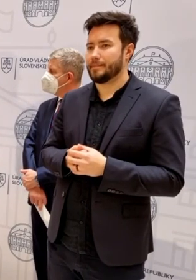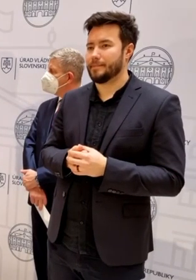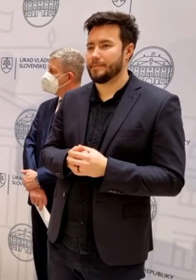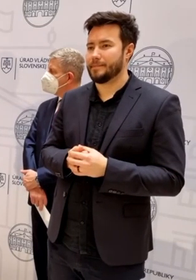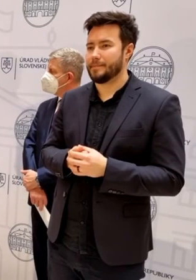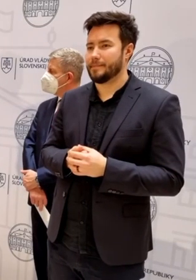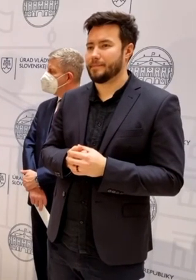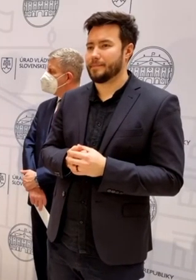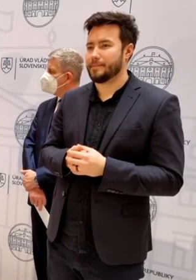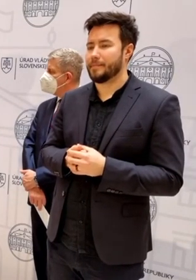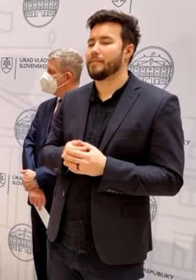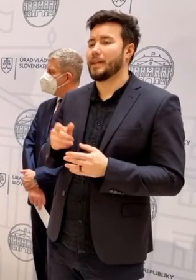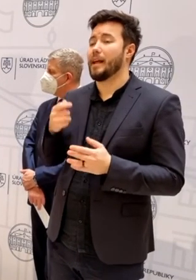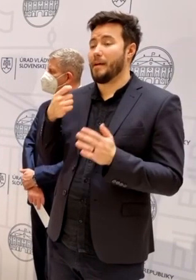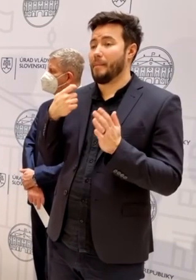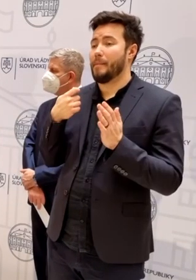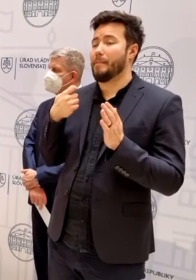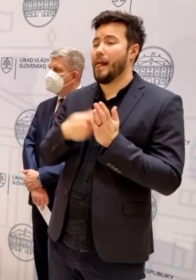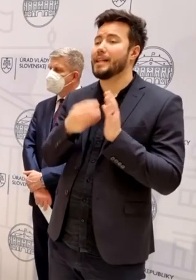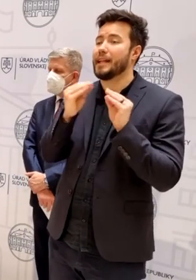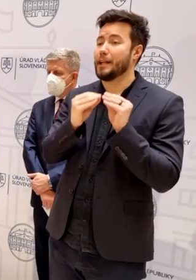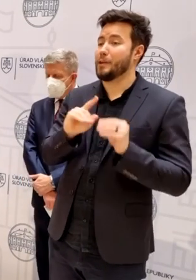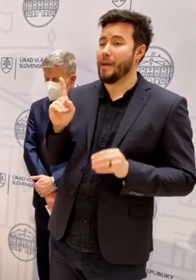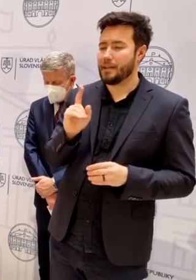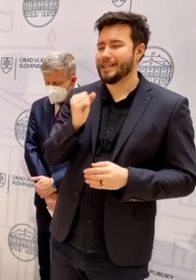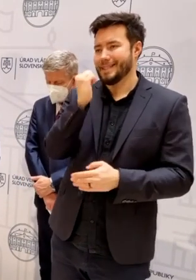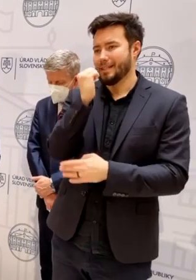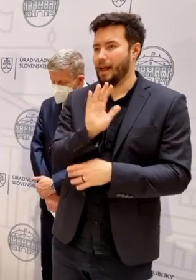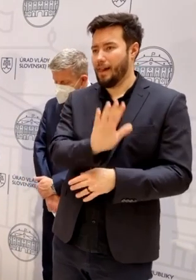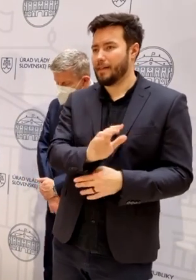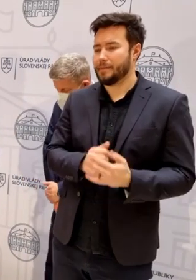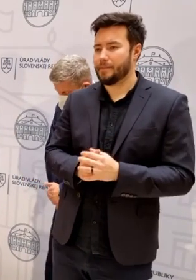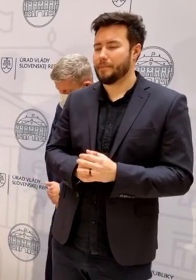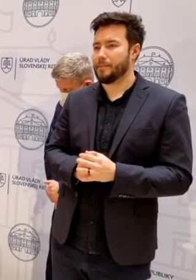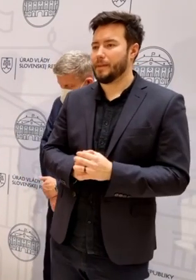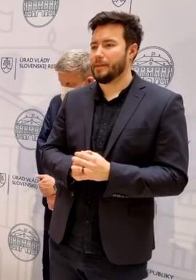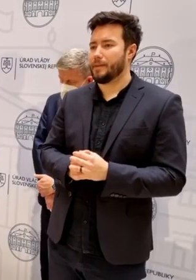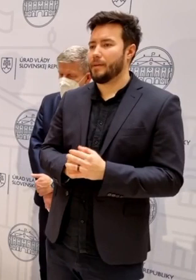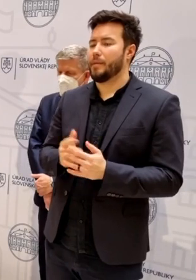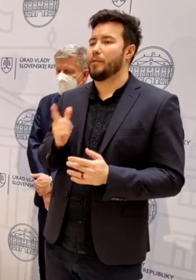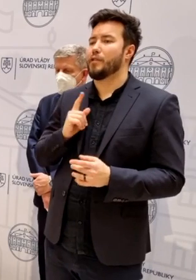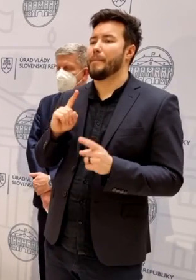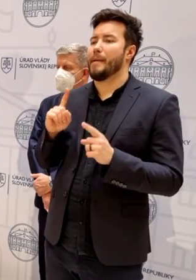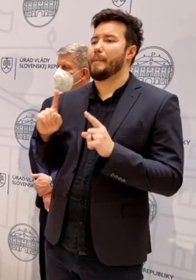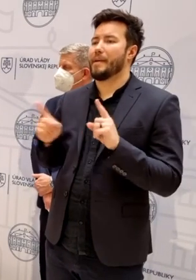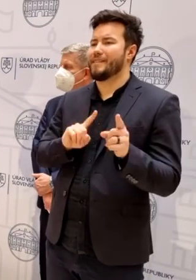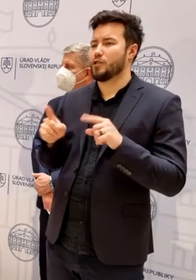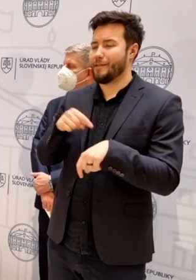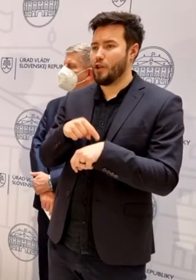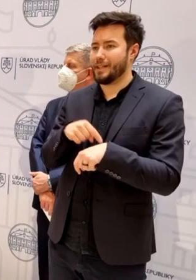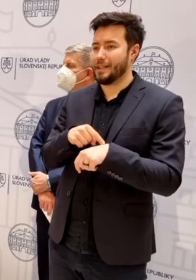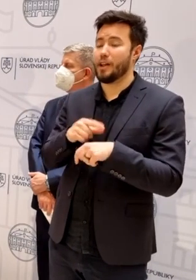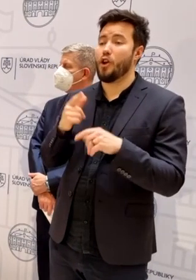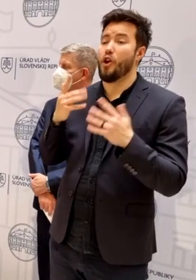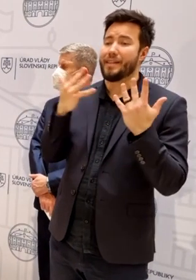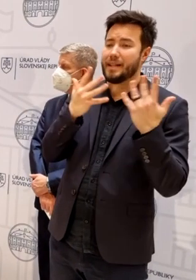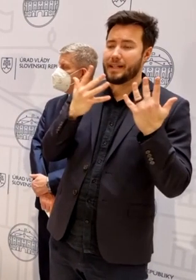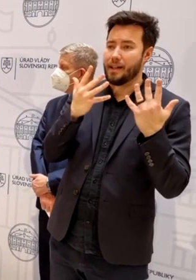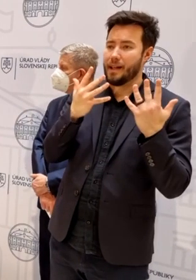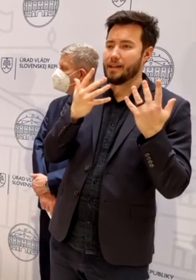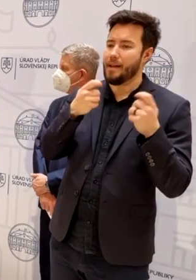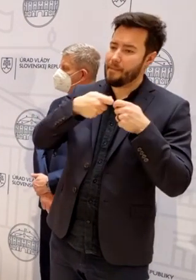podujatia teda ten režim základ. Prevádzkové hodiny sa posúvajú z 10. hodiny na polnoc, čiže